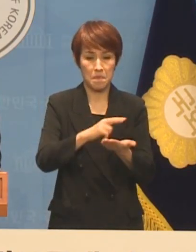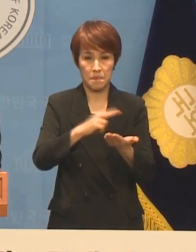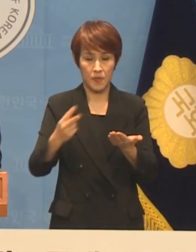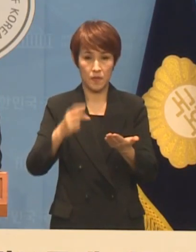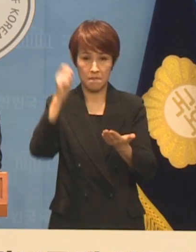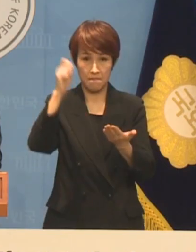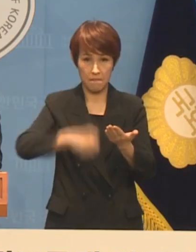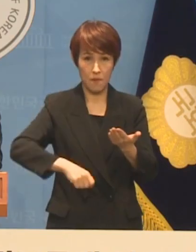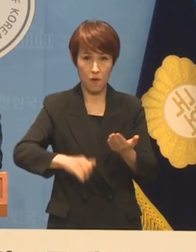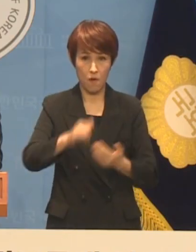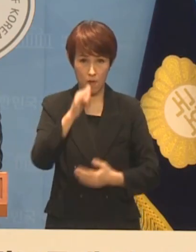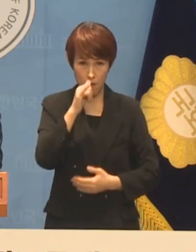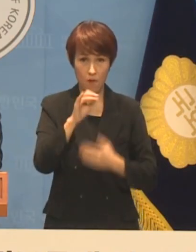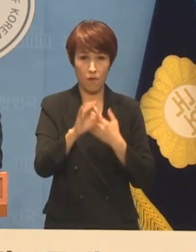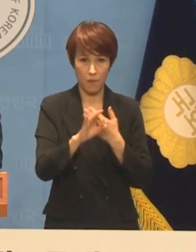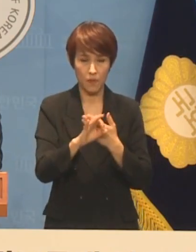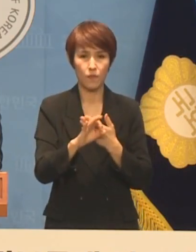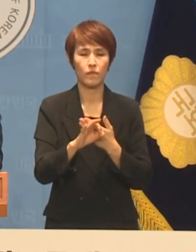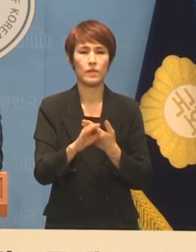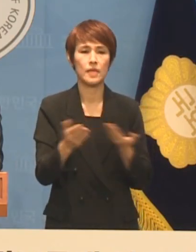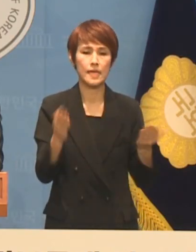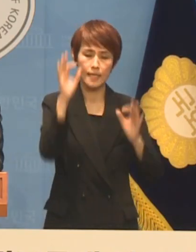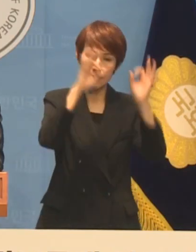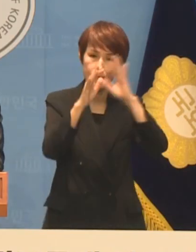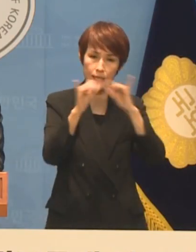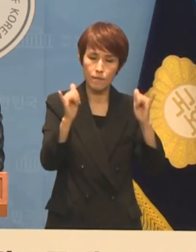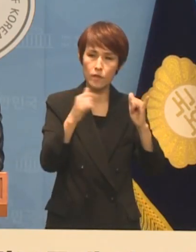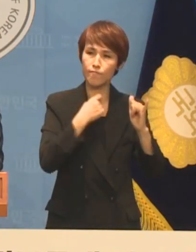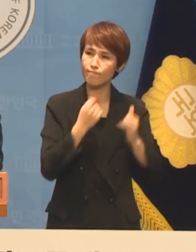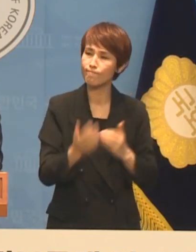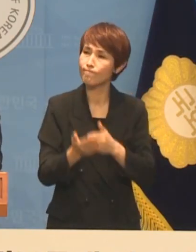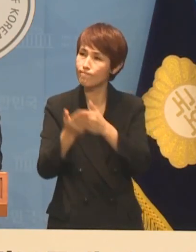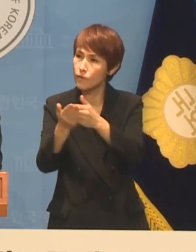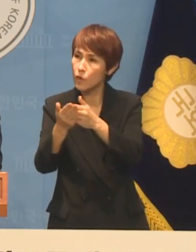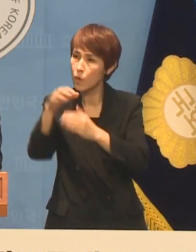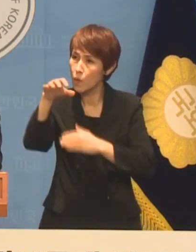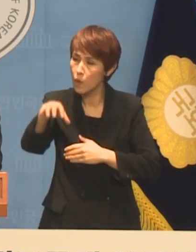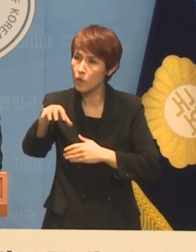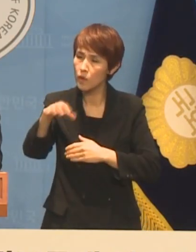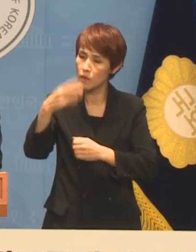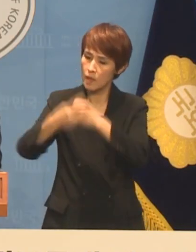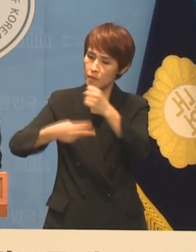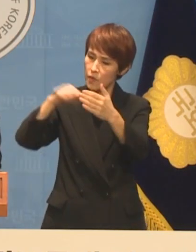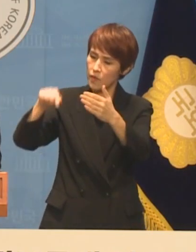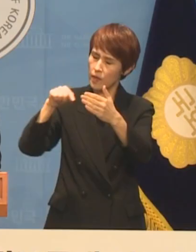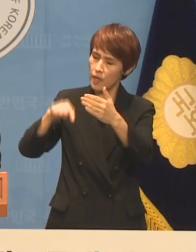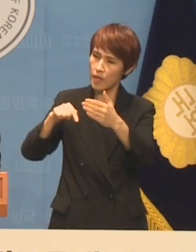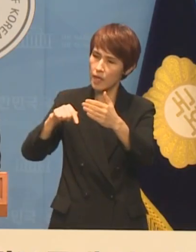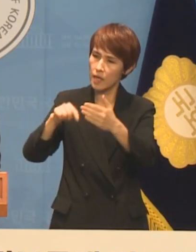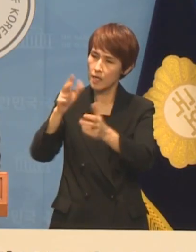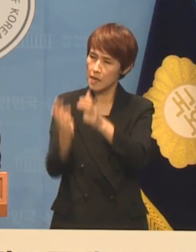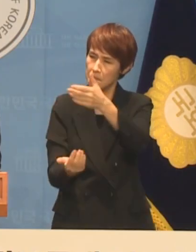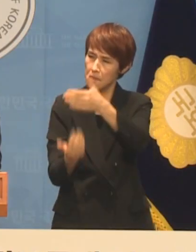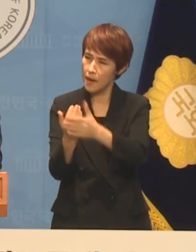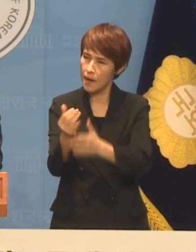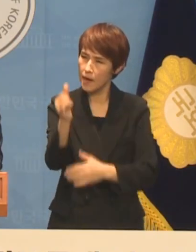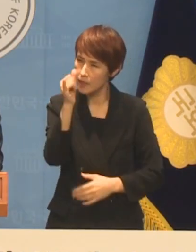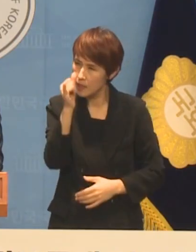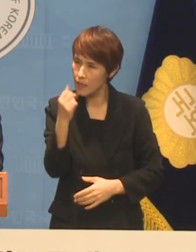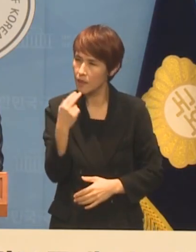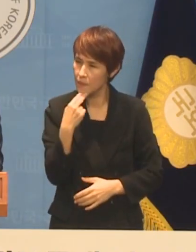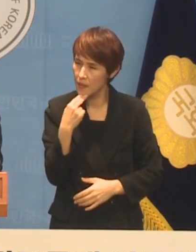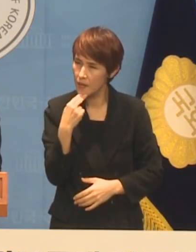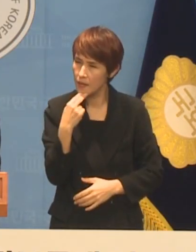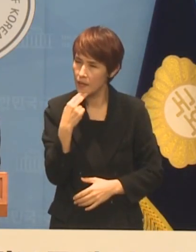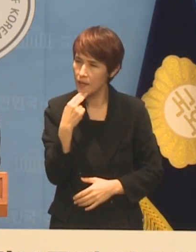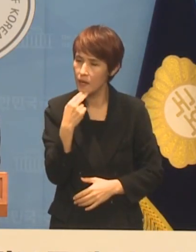통과되면 구직자들이 지원하고자 하는 사업장에서 최근 3년 이내에 중대재해가 발생했는지